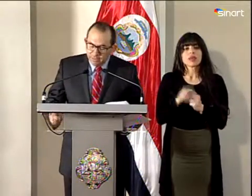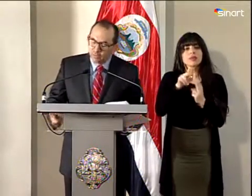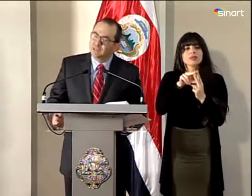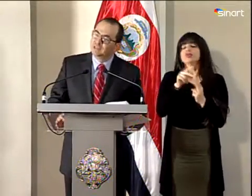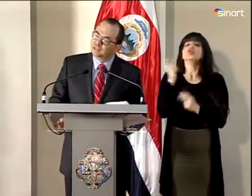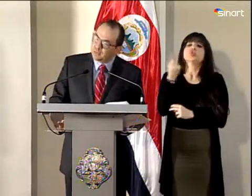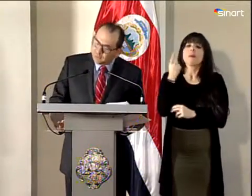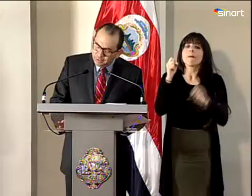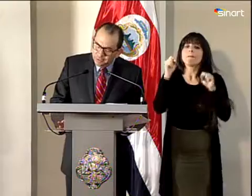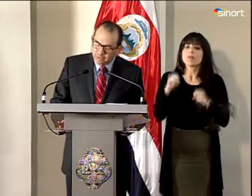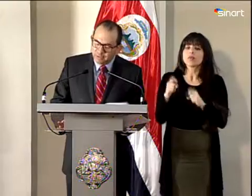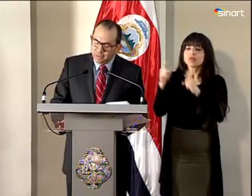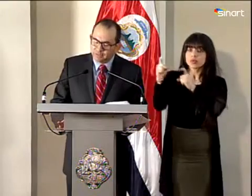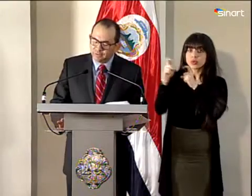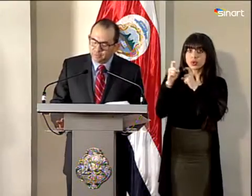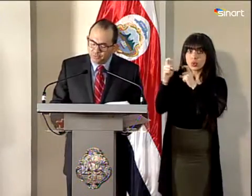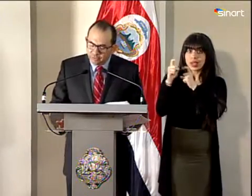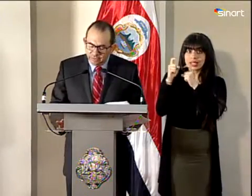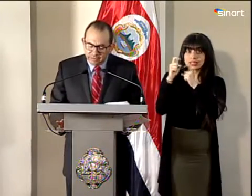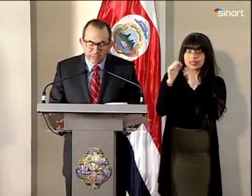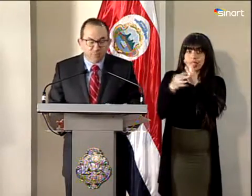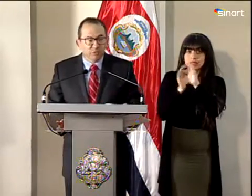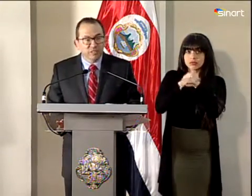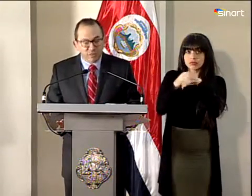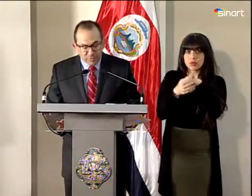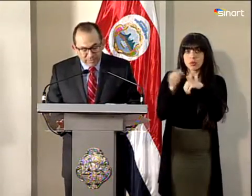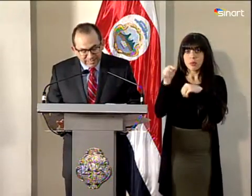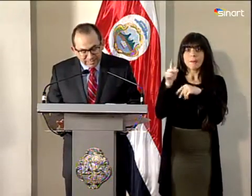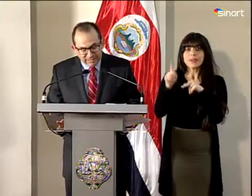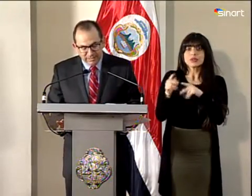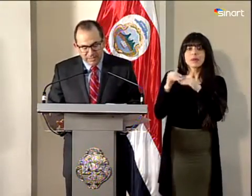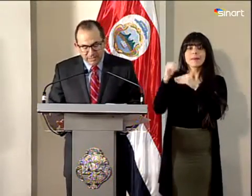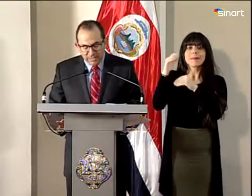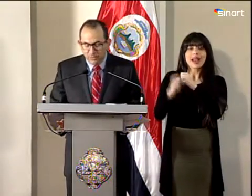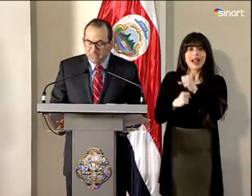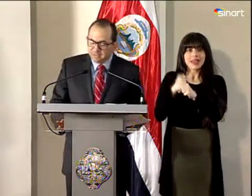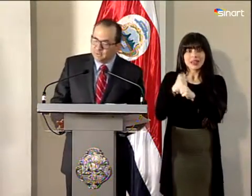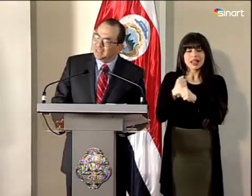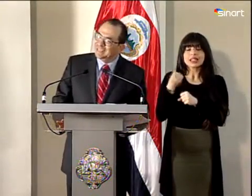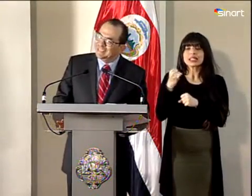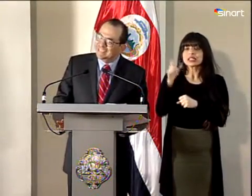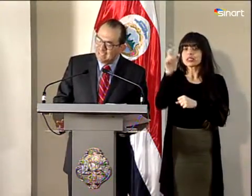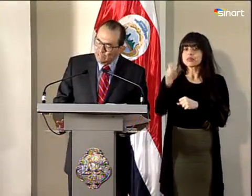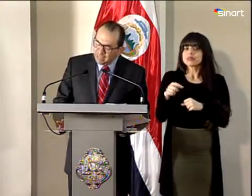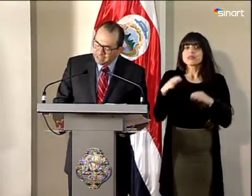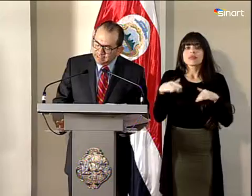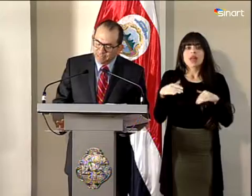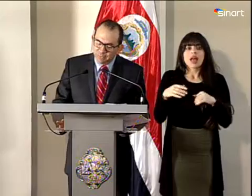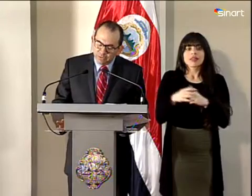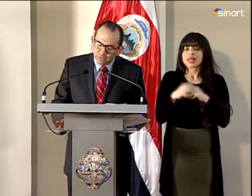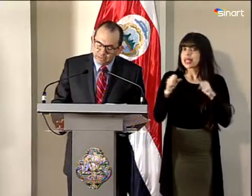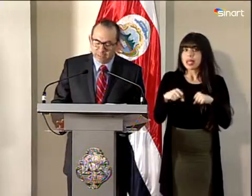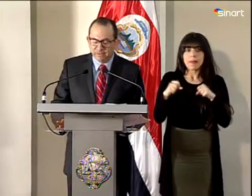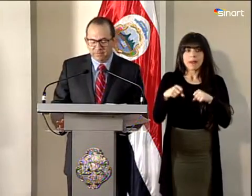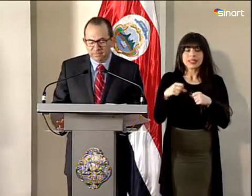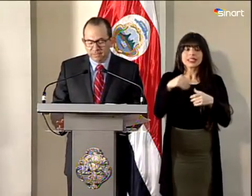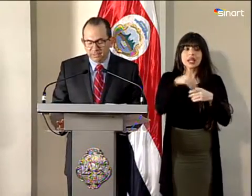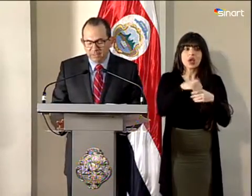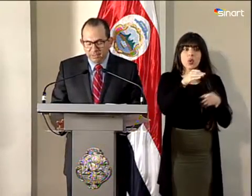Solamente pueden ser donadores de células reproductivas las personas mayores de edad que no hayan sido declaradas incapaces en vía